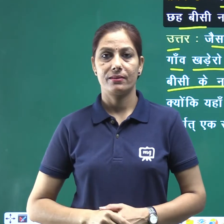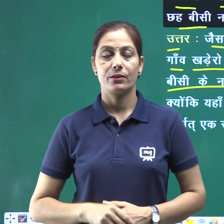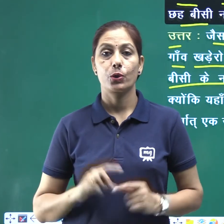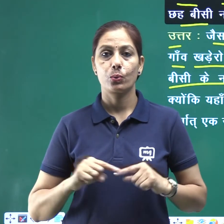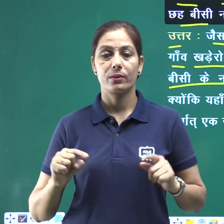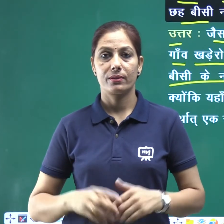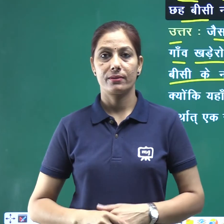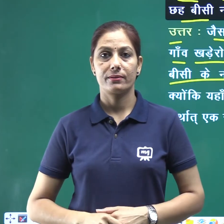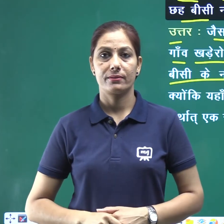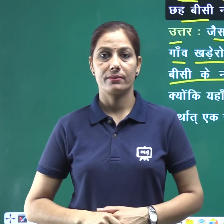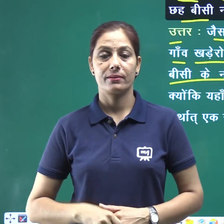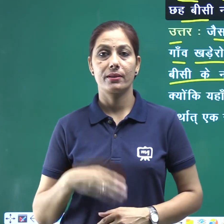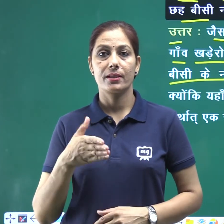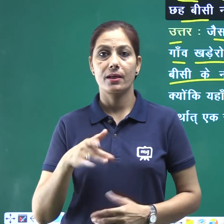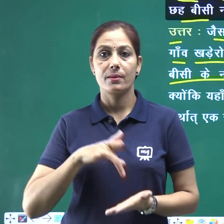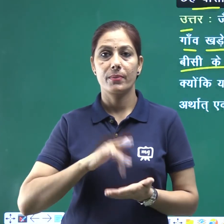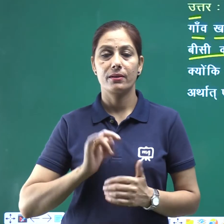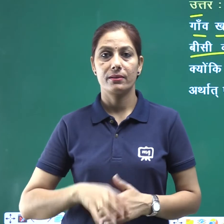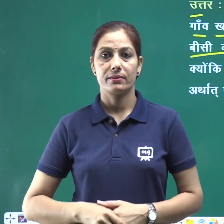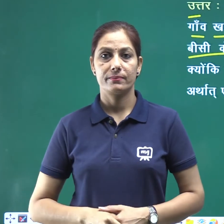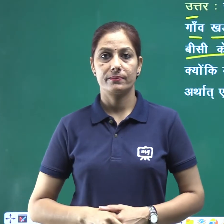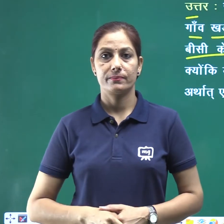क्योंकि यहां पर